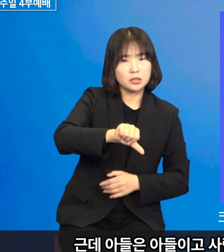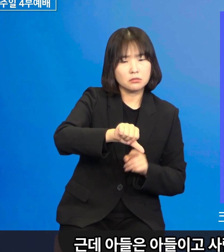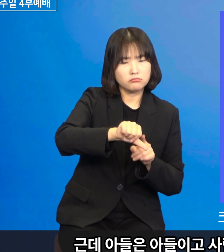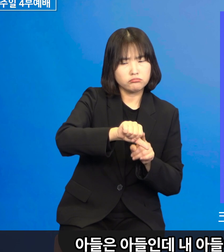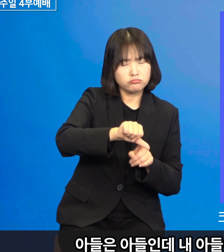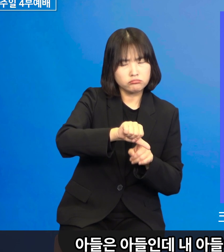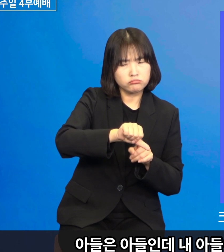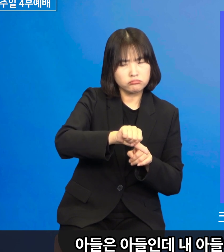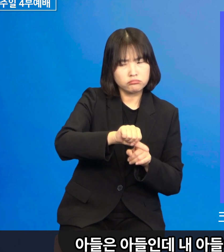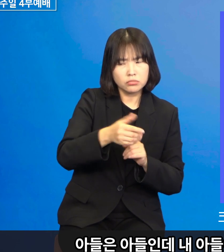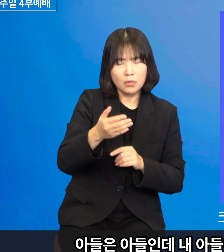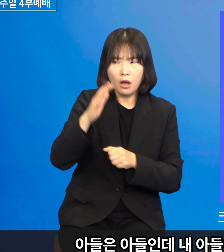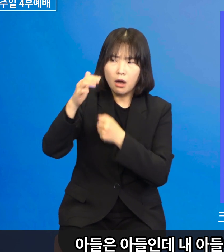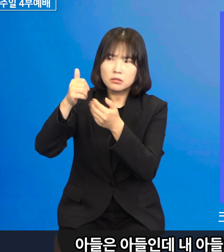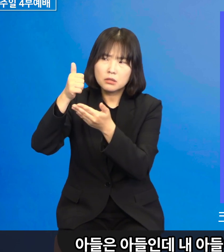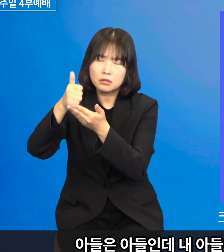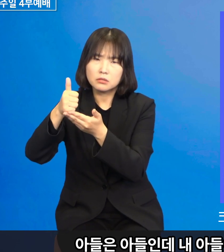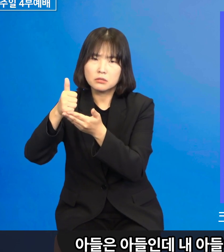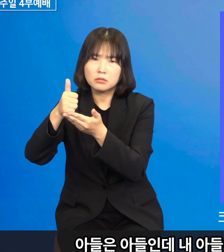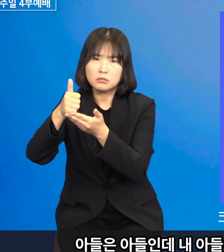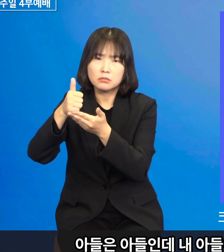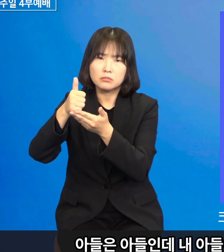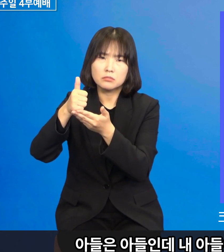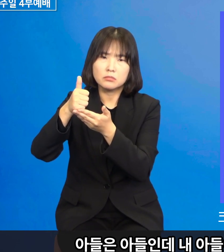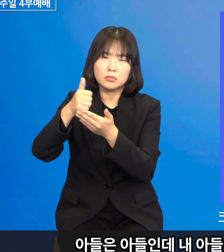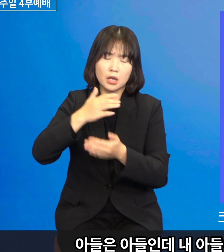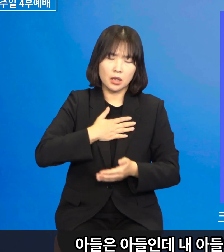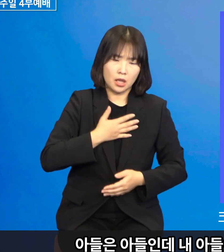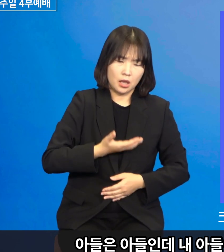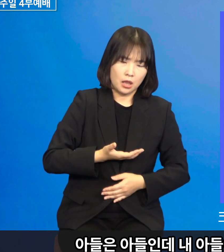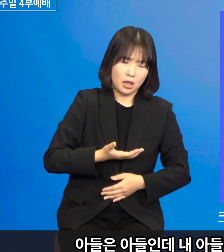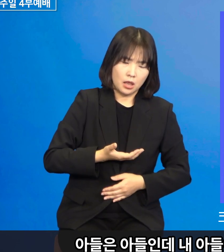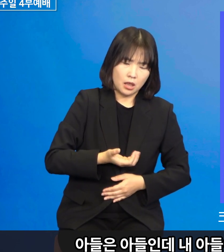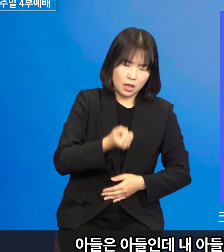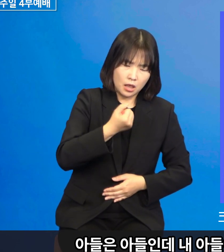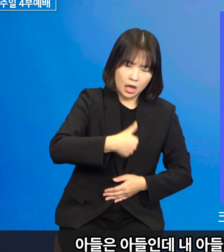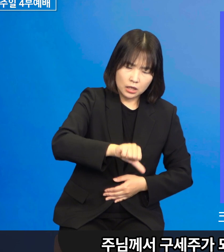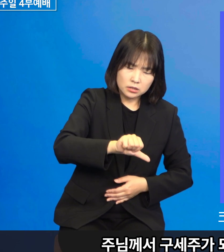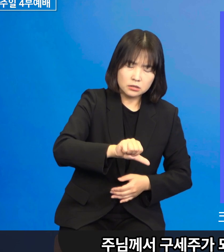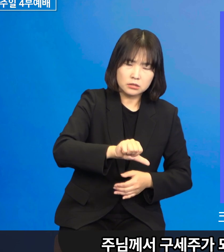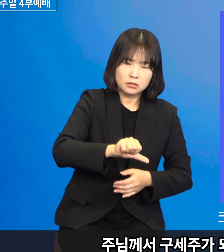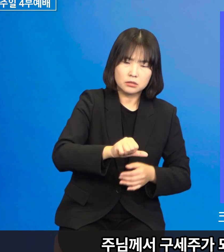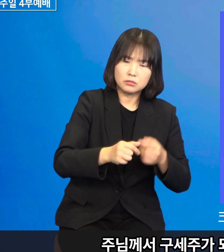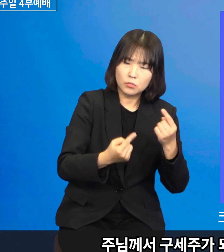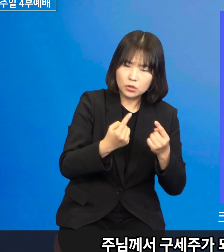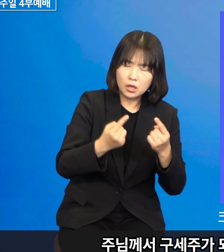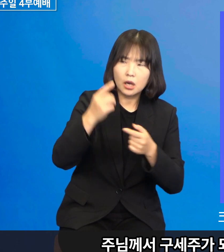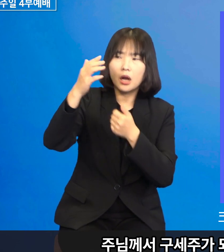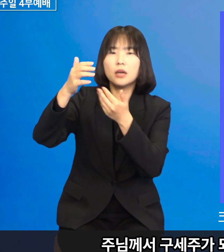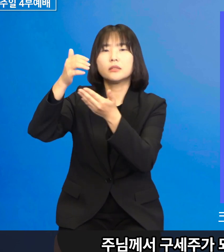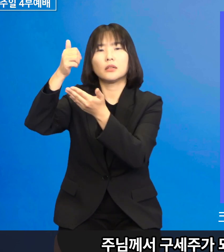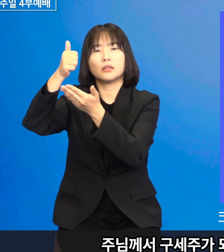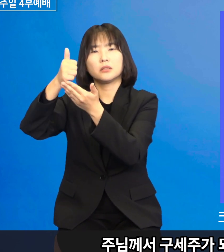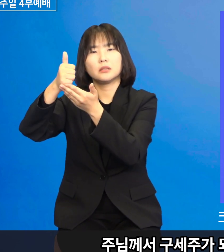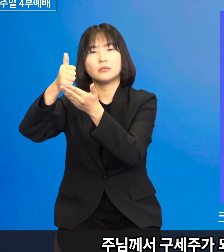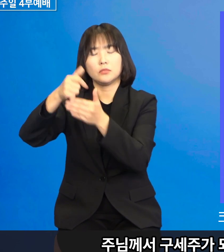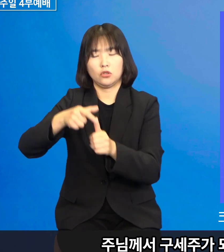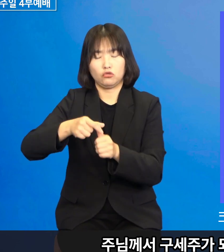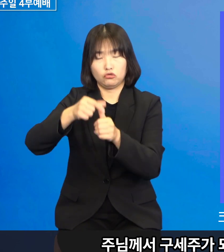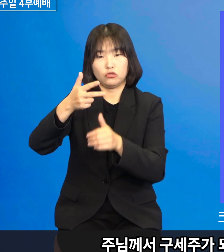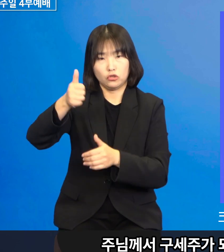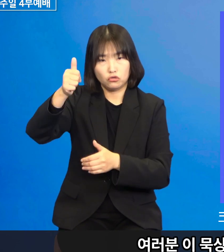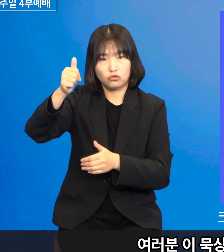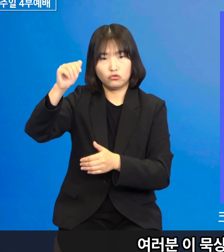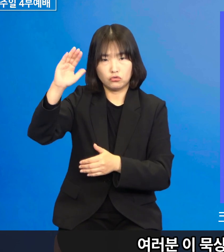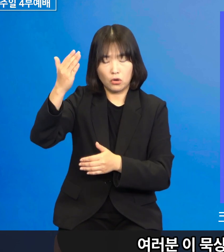하나님이야. 아들은 아들인데 내 아들이라기보다 하나님 그분이 주님께서 구세주가 되어주셔서